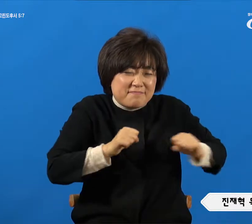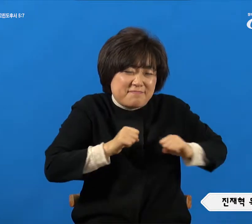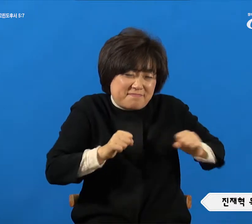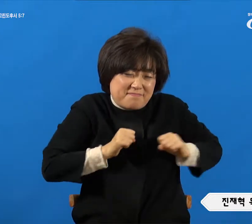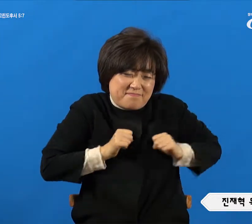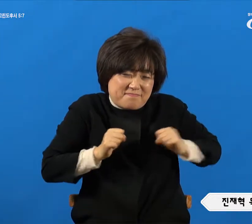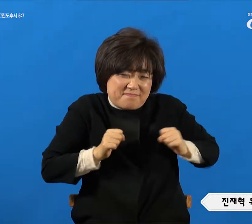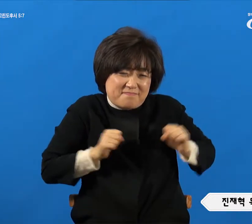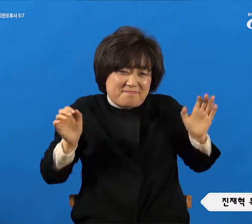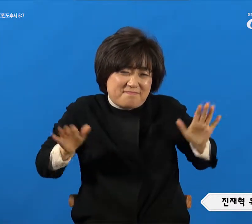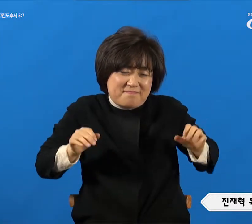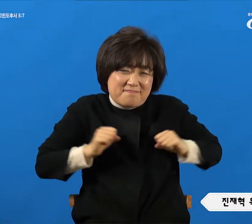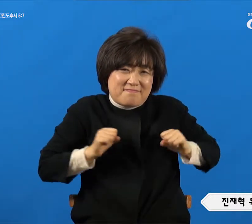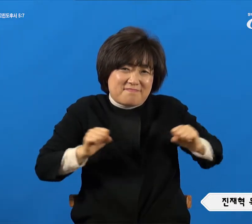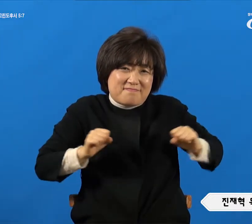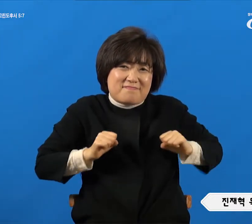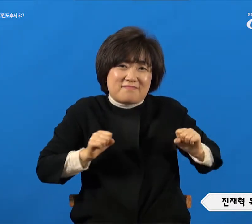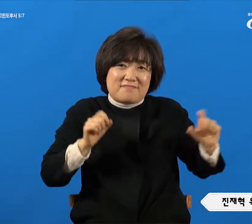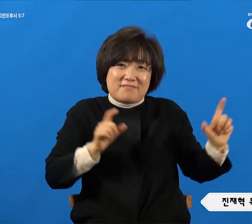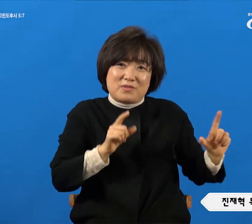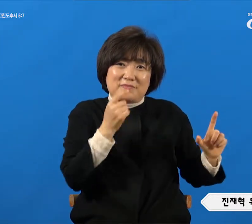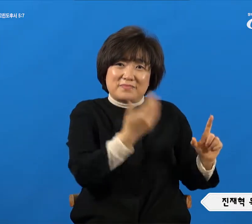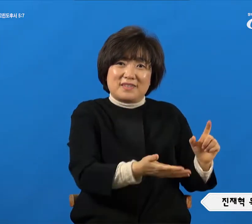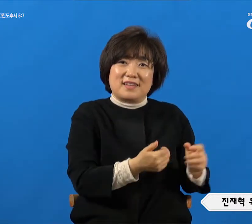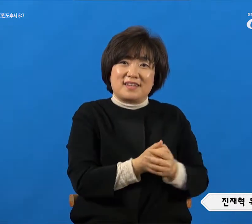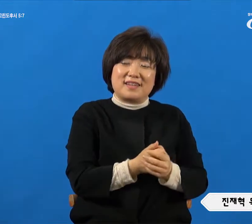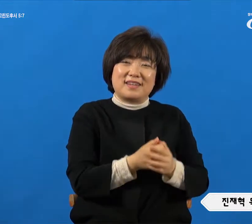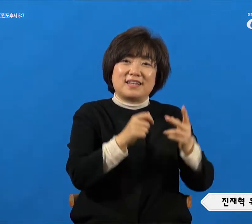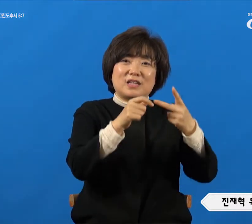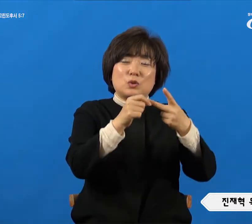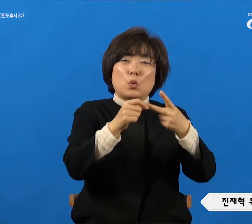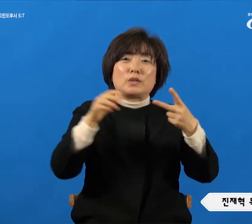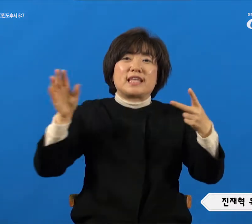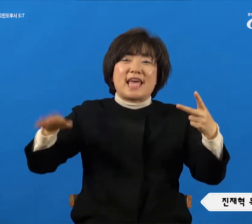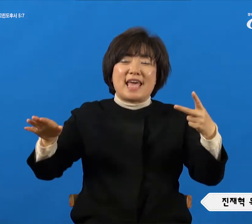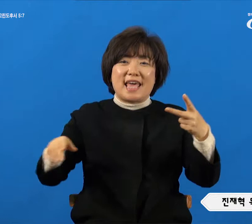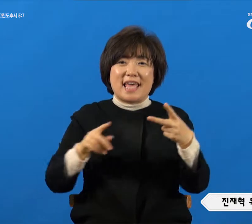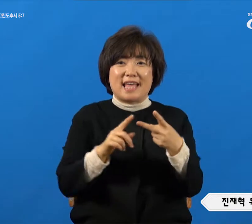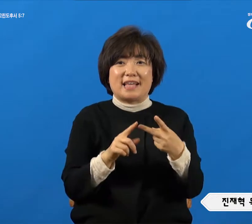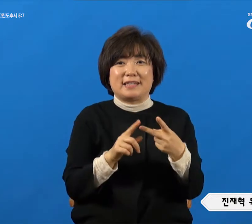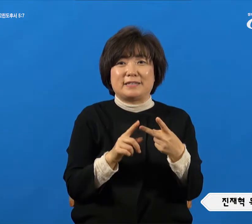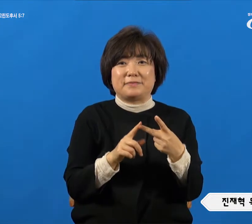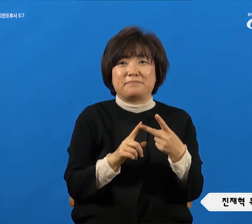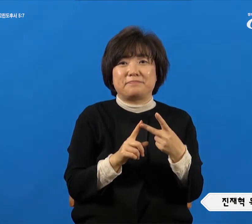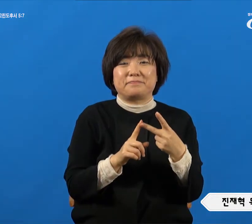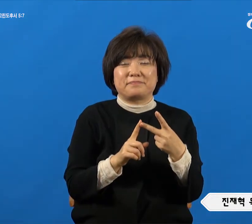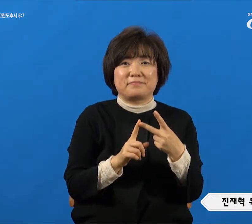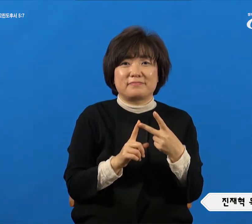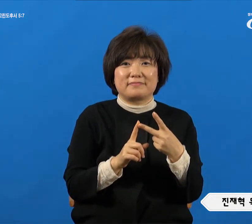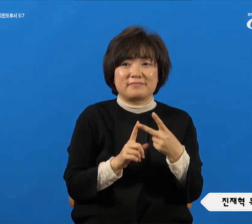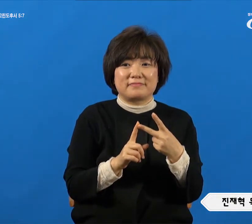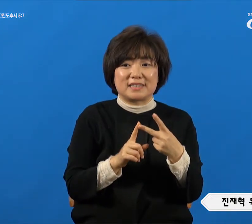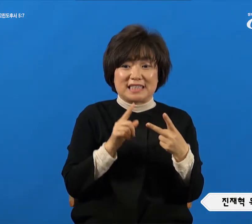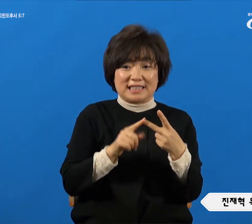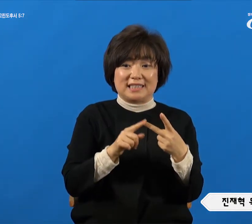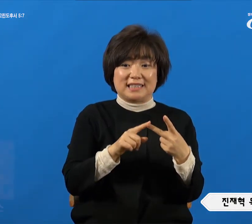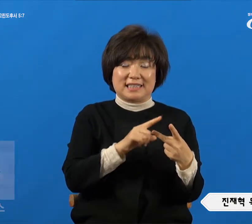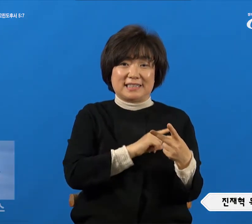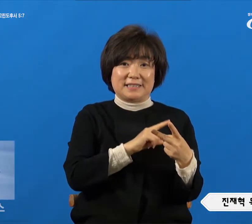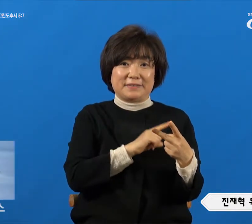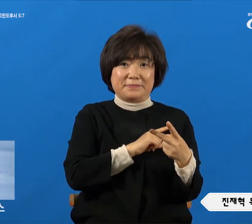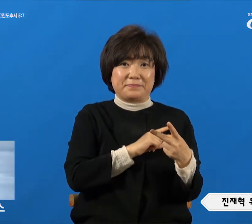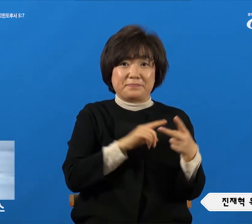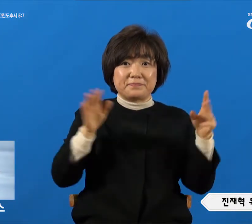사는 모습입니까? 또 하나의 새를 여러분에게 소개합니다. 이 새